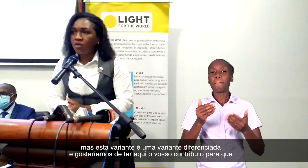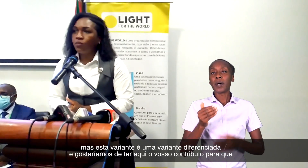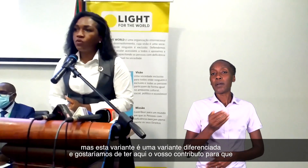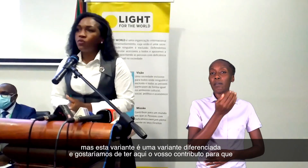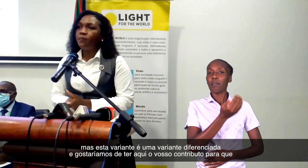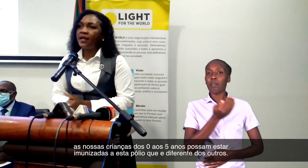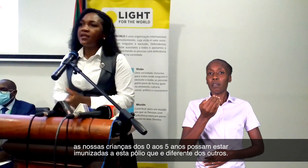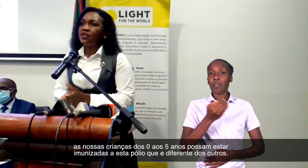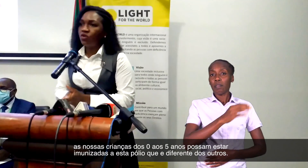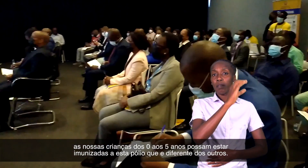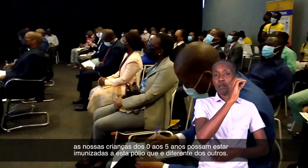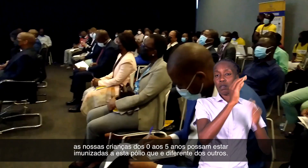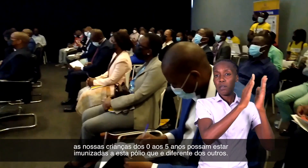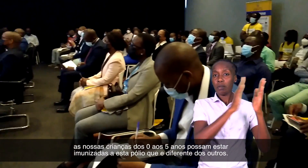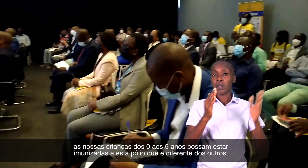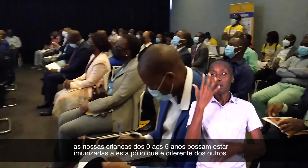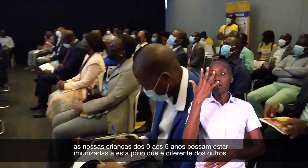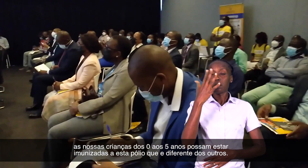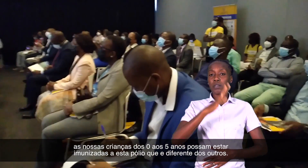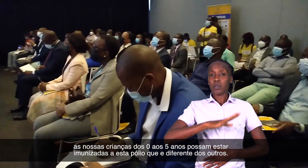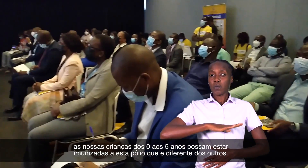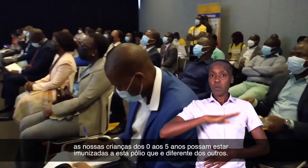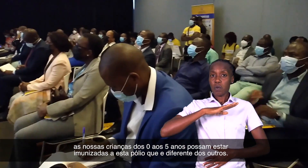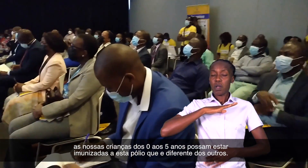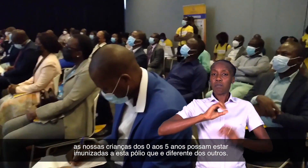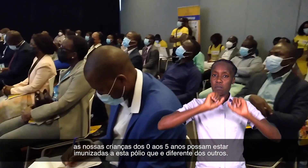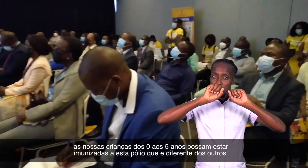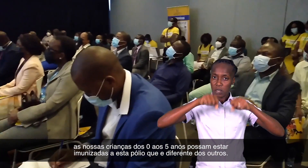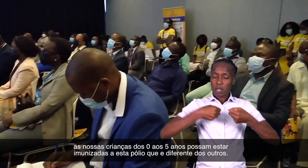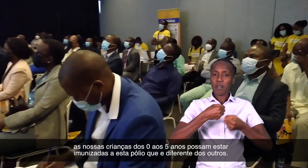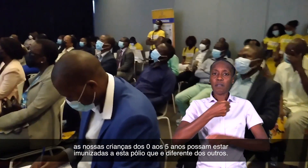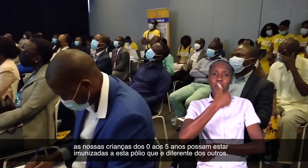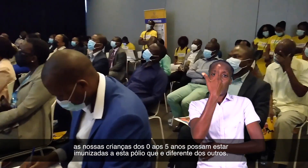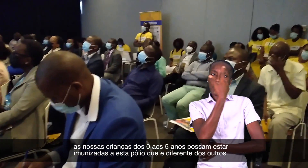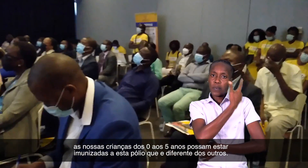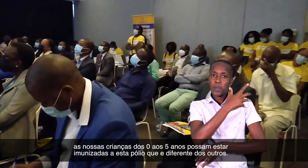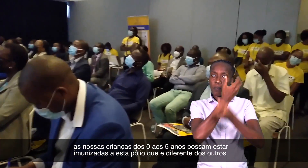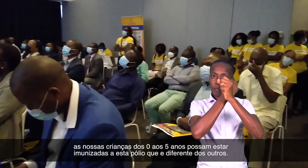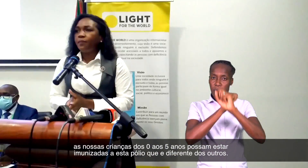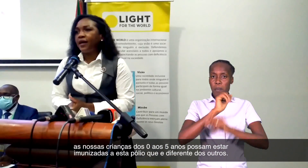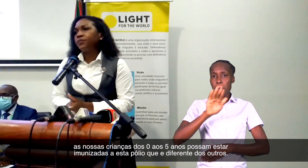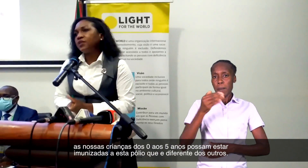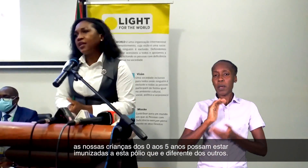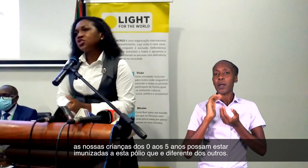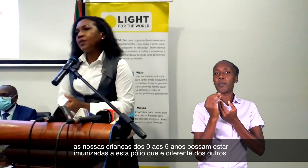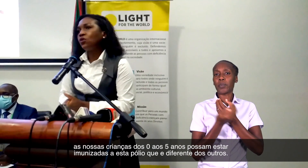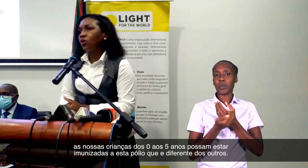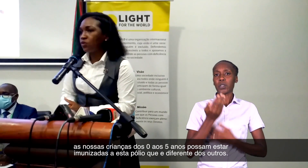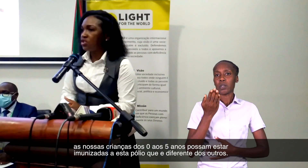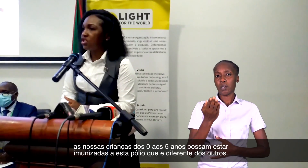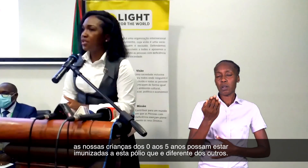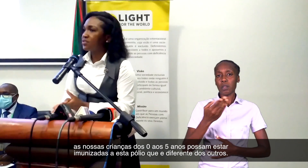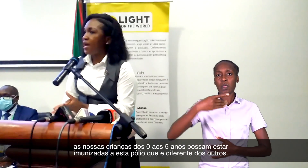vosso contributo para que as nossas crianças de 0 aos 5 anos possam estar imunizadas para poderem estar